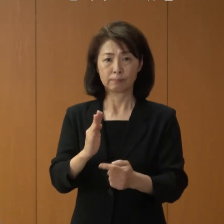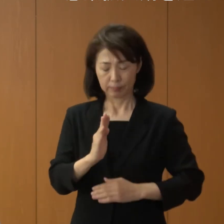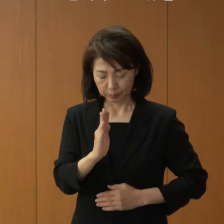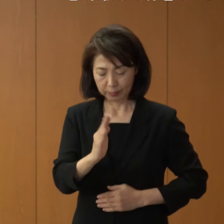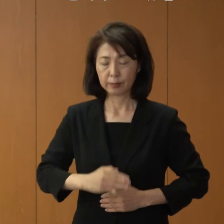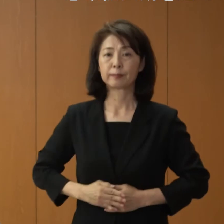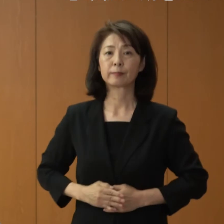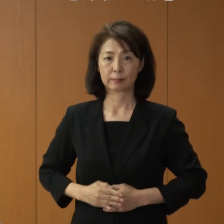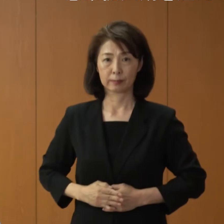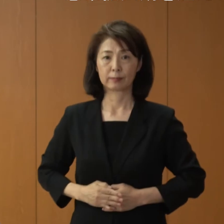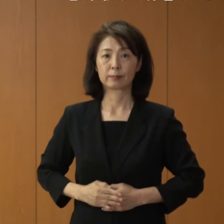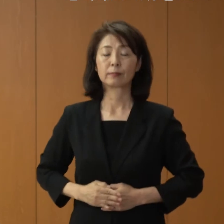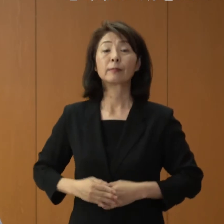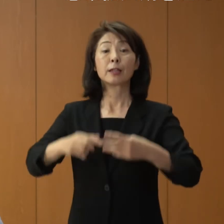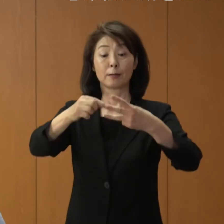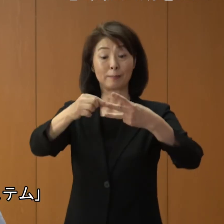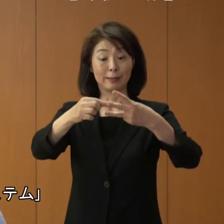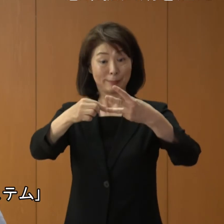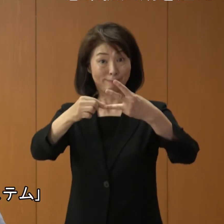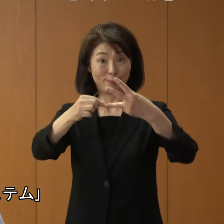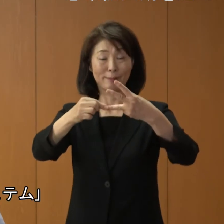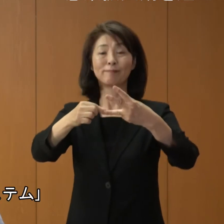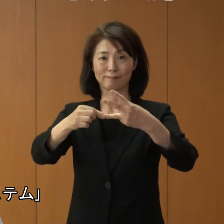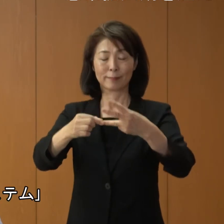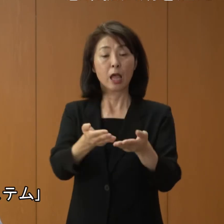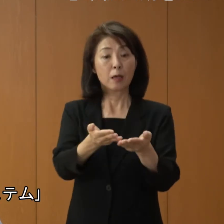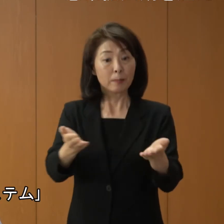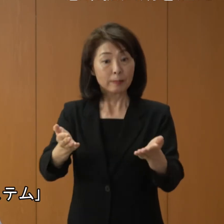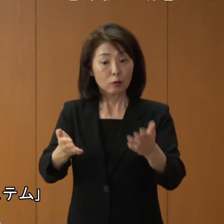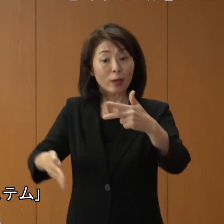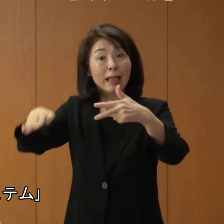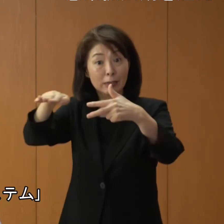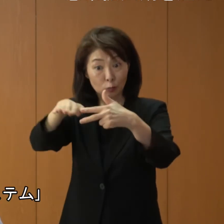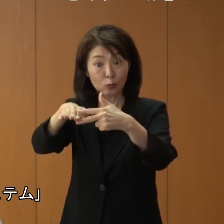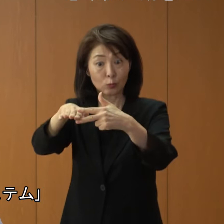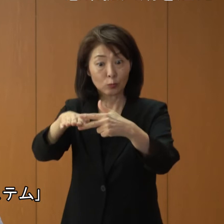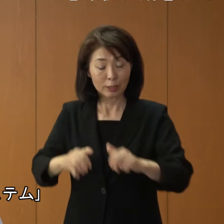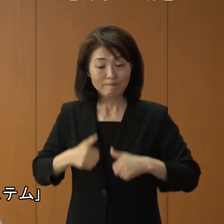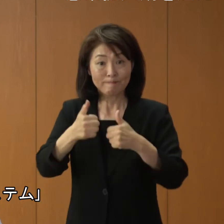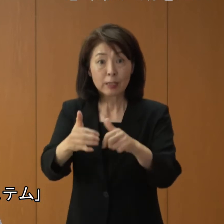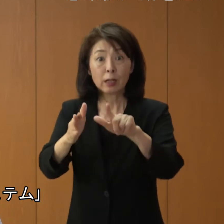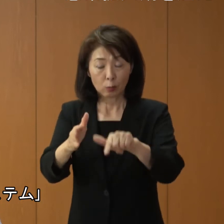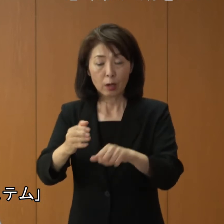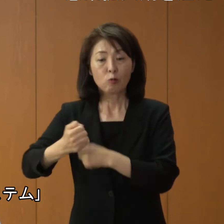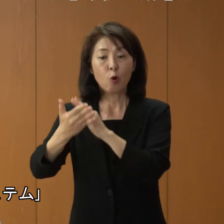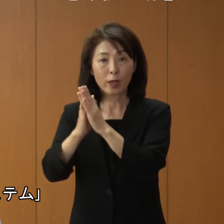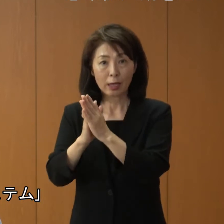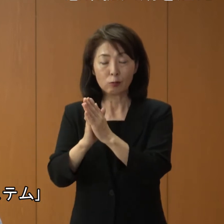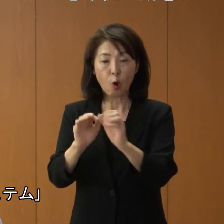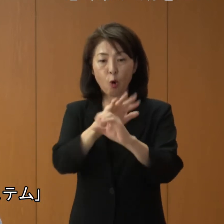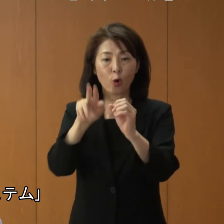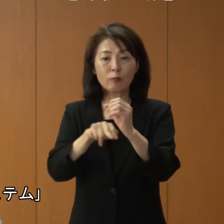。3つは、店舗や施設等を利用される際、兵庫県新型コ